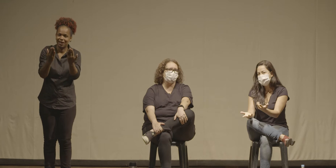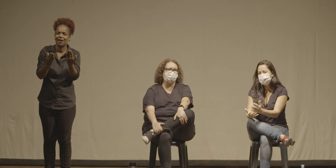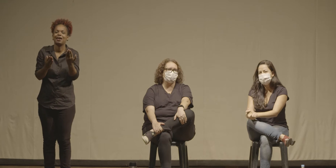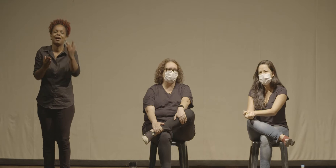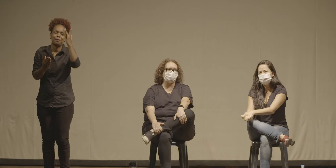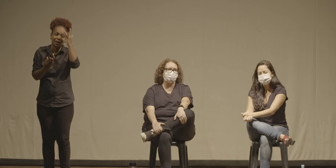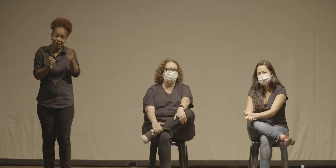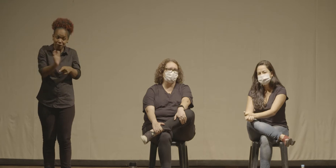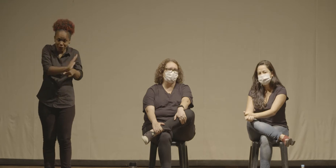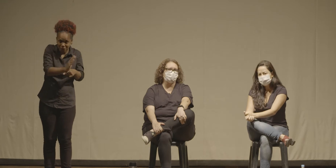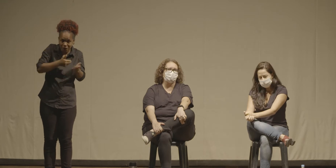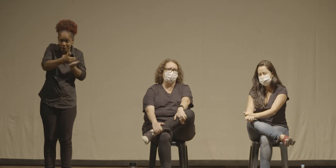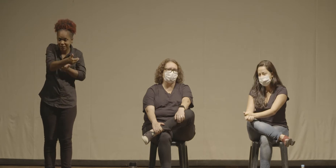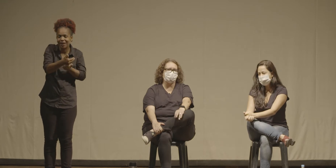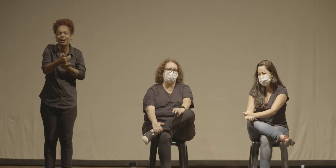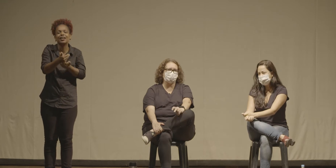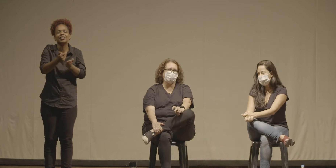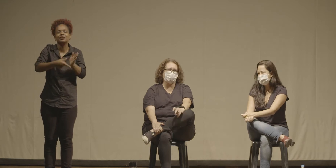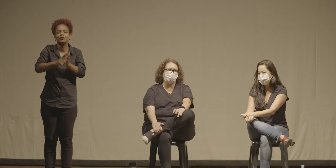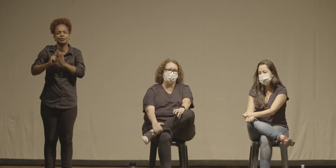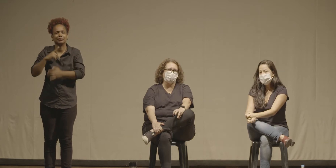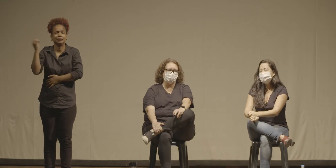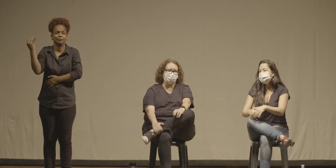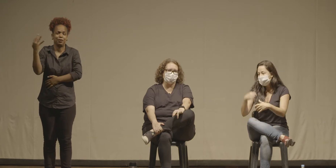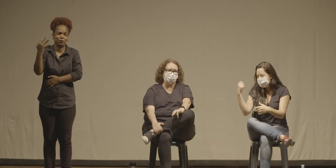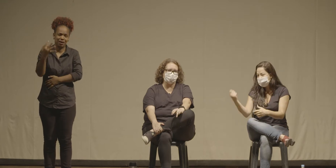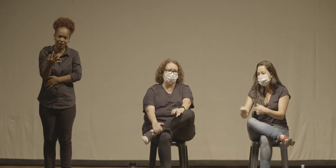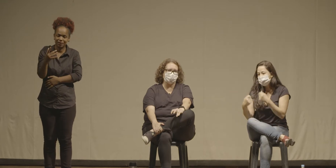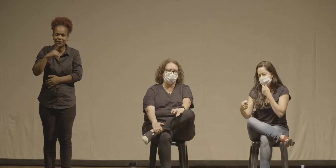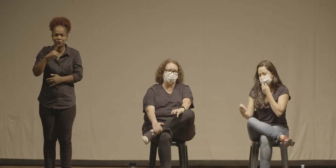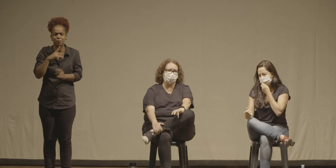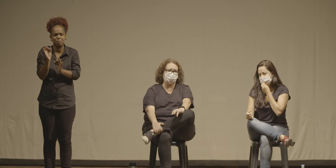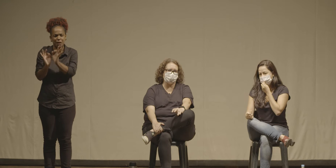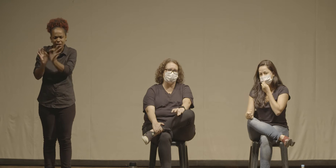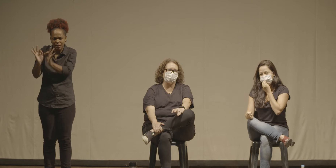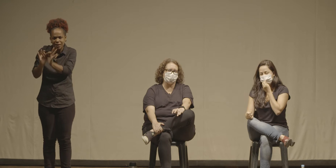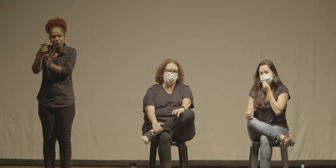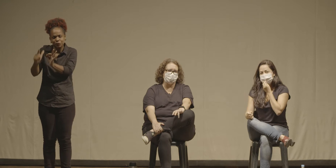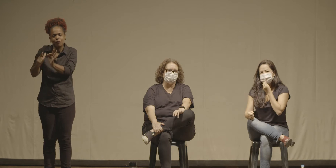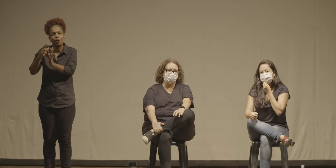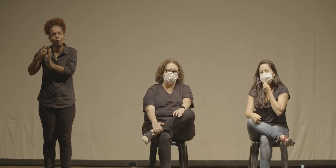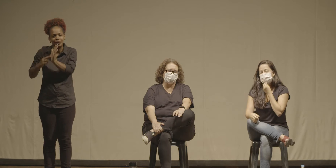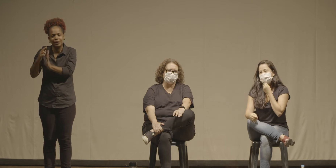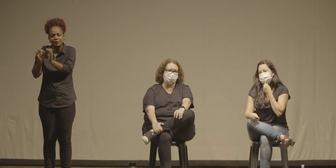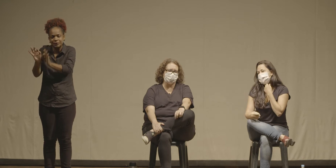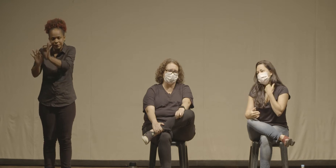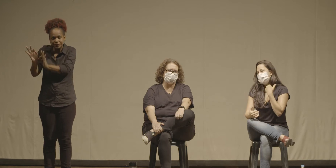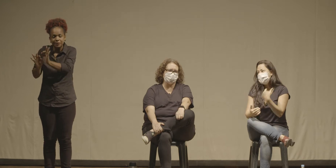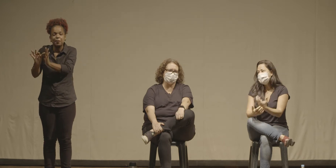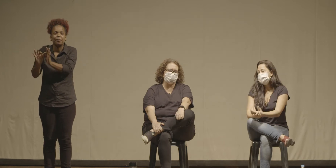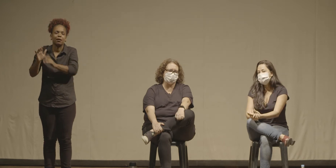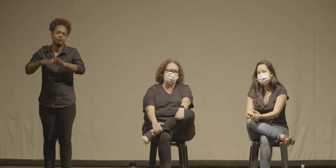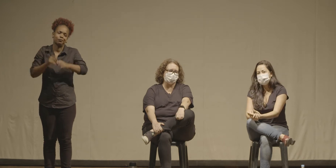realmente começar a filmar, a gente estava à madrugada alinhando mais uma vez esse roteiro. Então, às